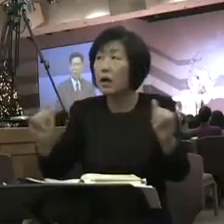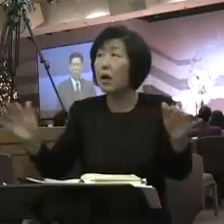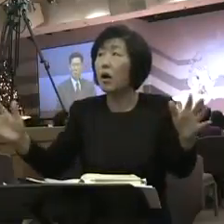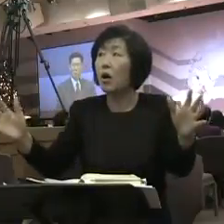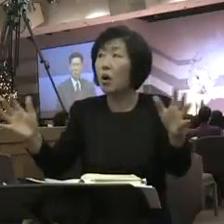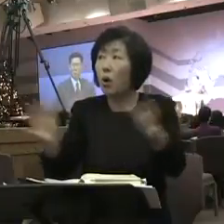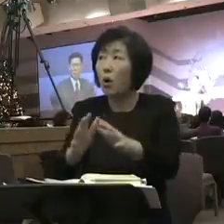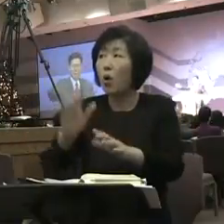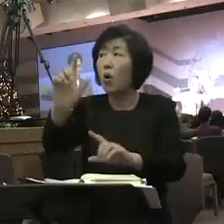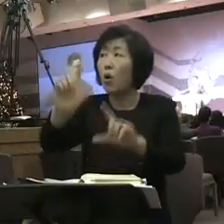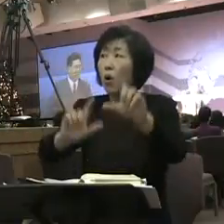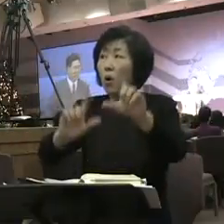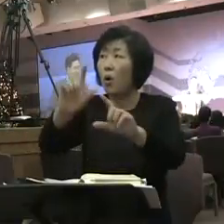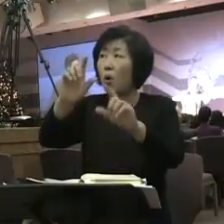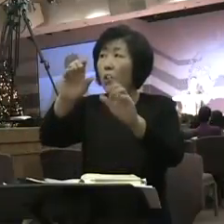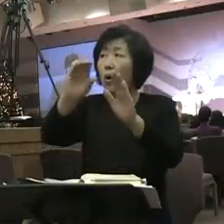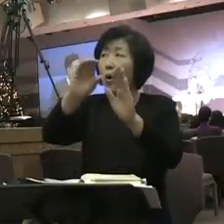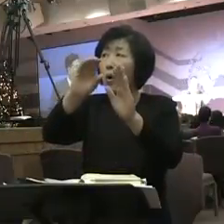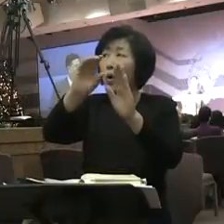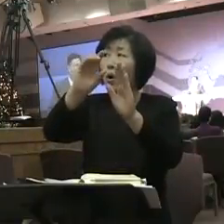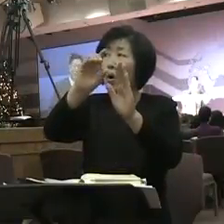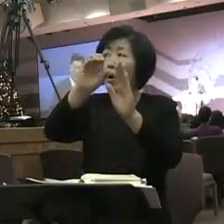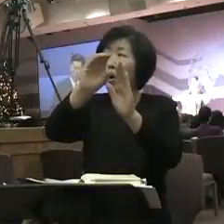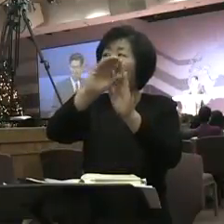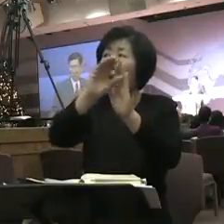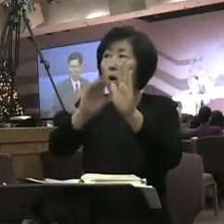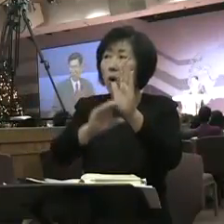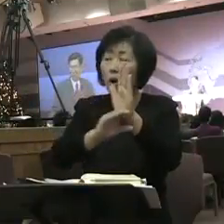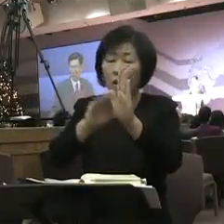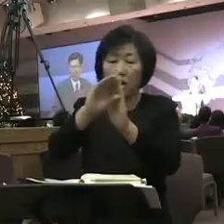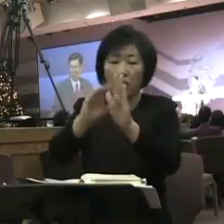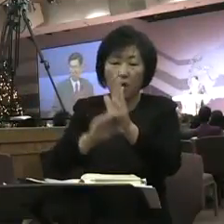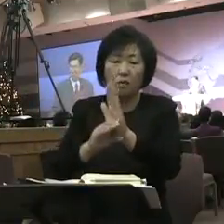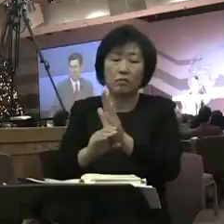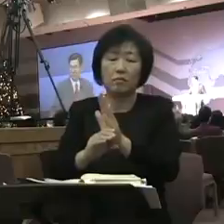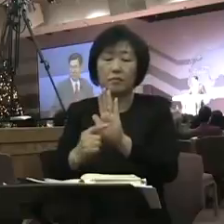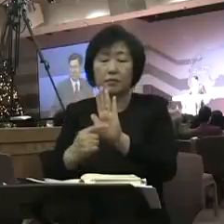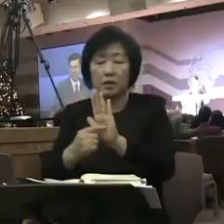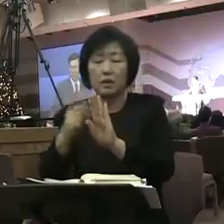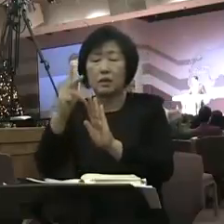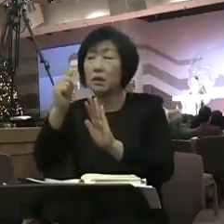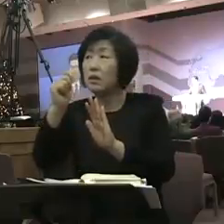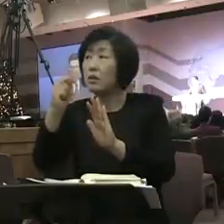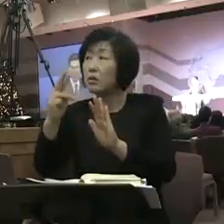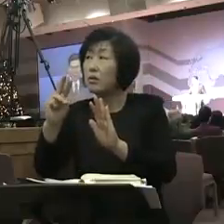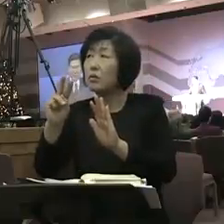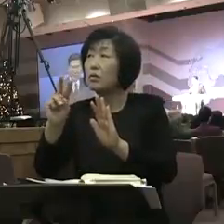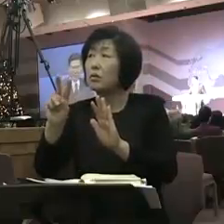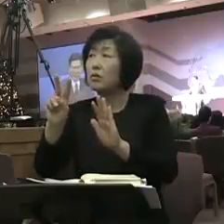TV에 나오고 그다음에 사람들의 입에 오르내리고 있습니다.